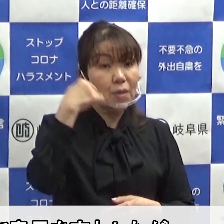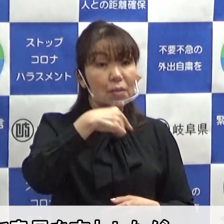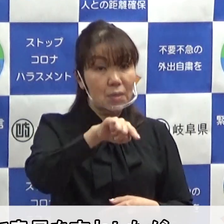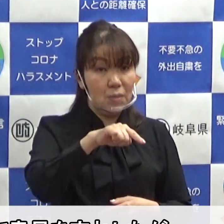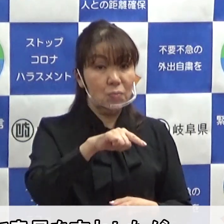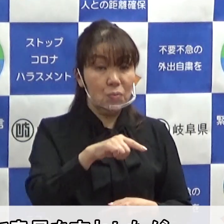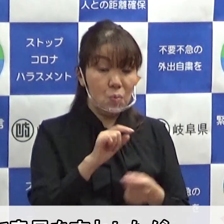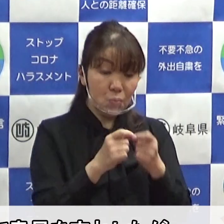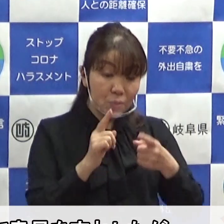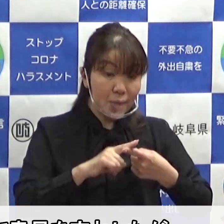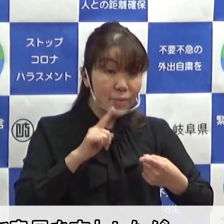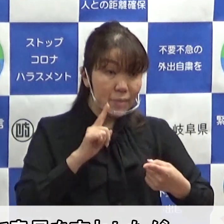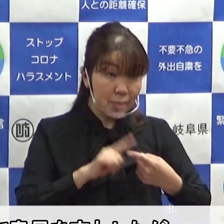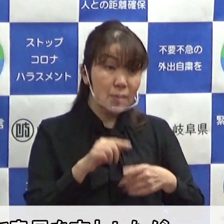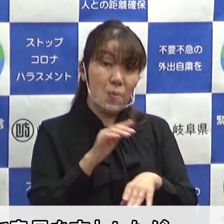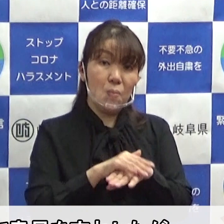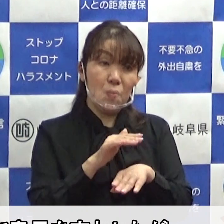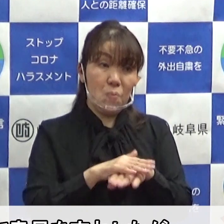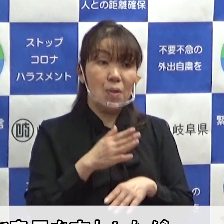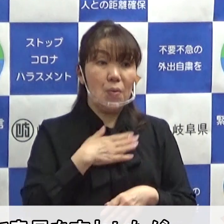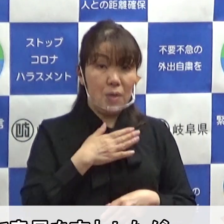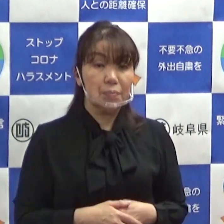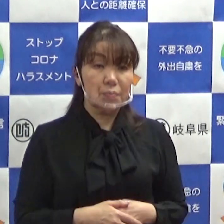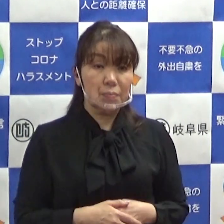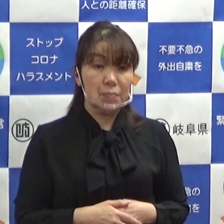と、具体的な切り口が見えてくるんじゃないかと思います。